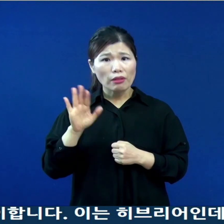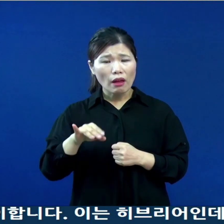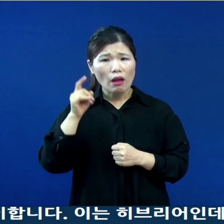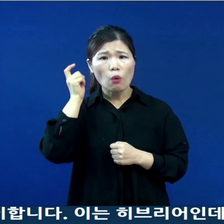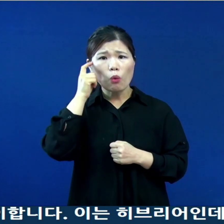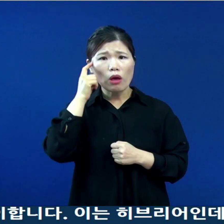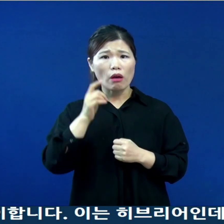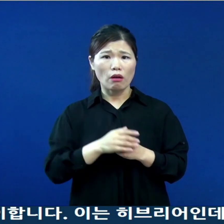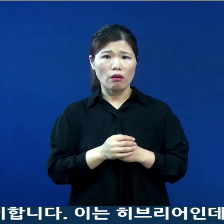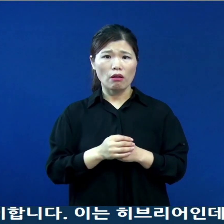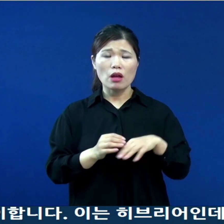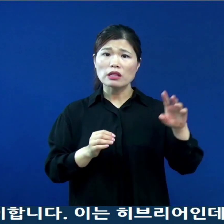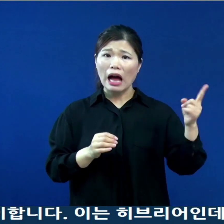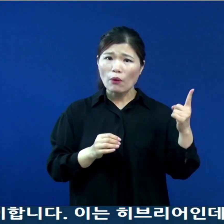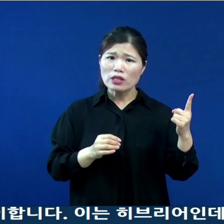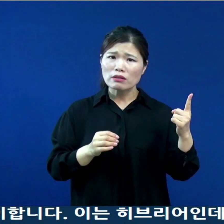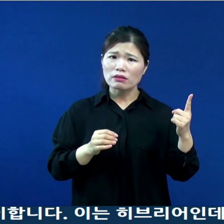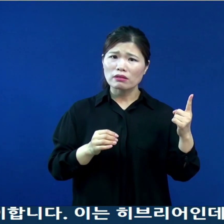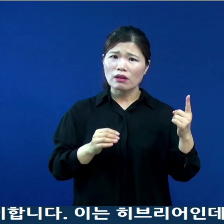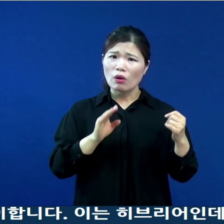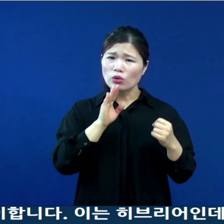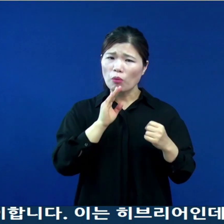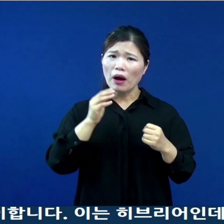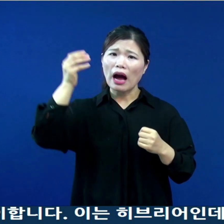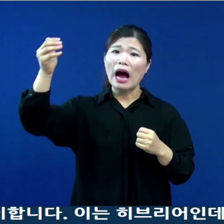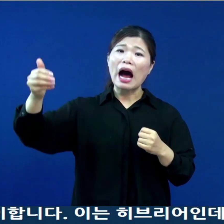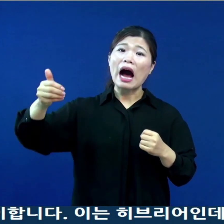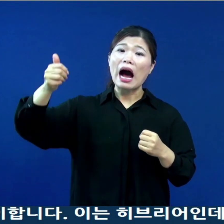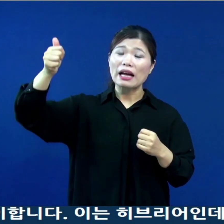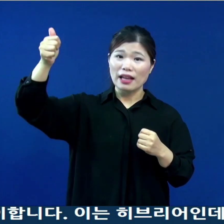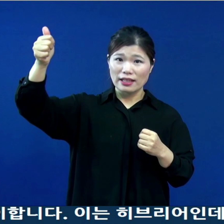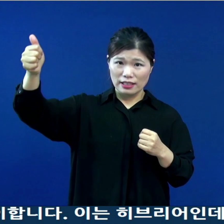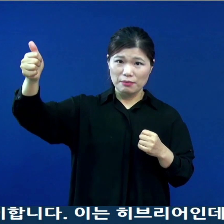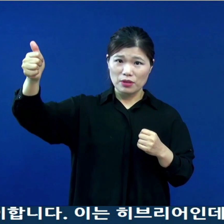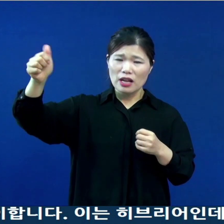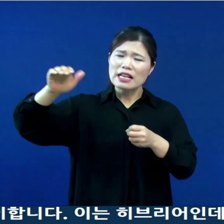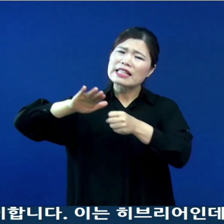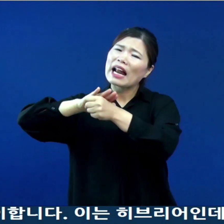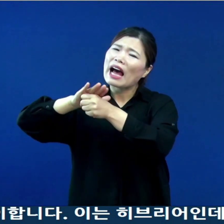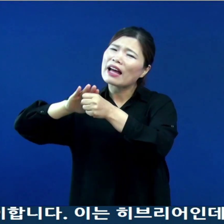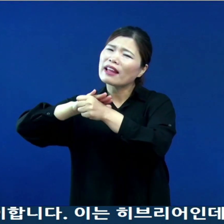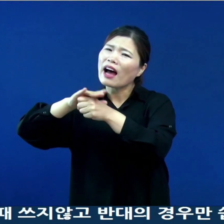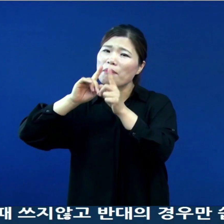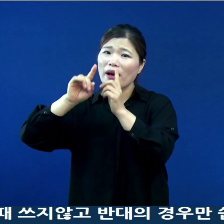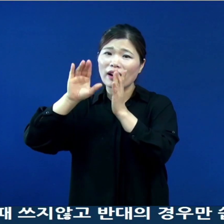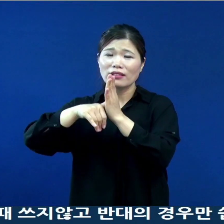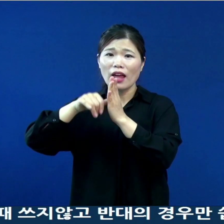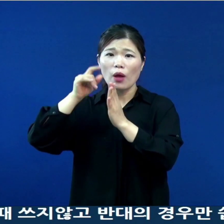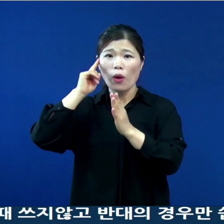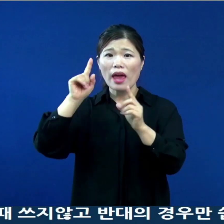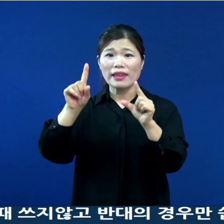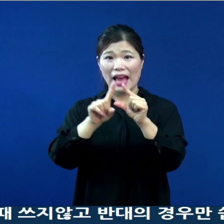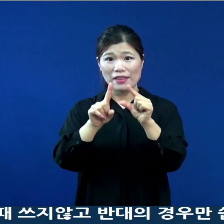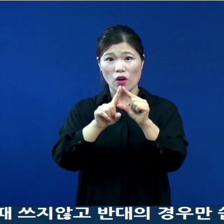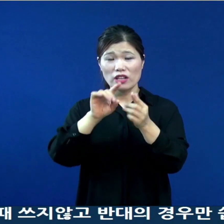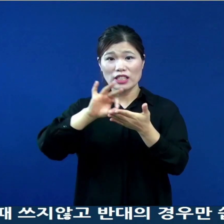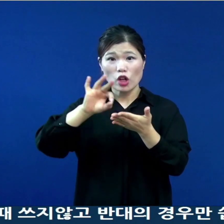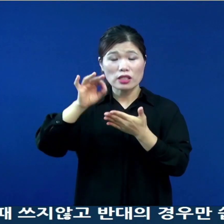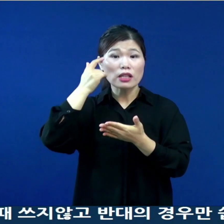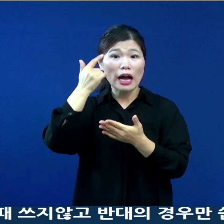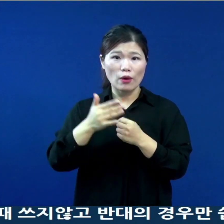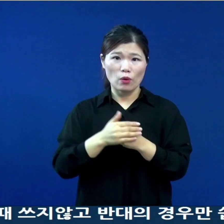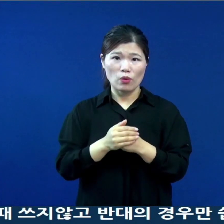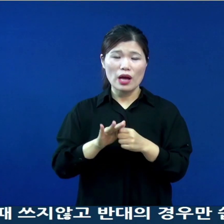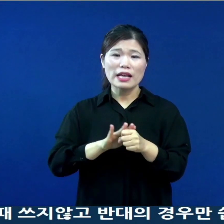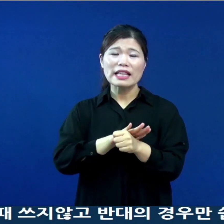표현을 감히 하나님이 인간을 사랑한다 할 때 그런 단어로 썼을까요? 이 사랑한다는